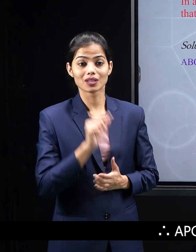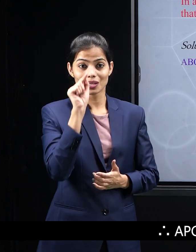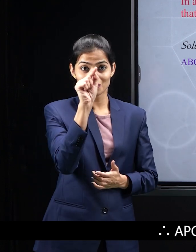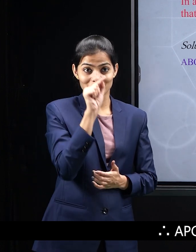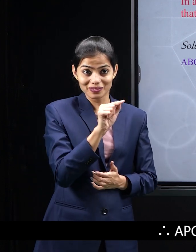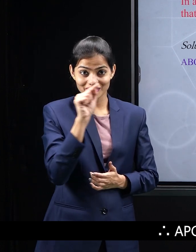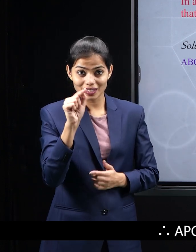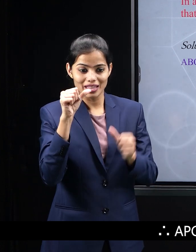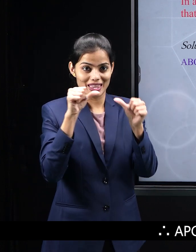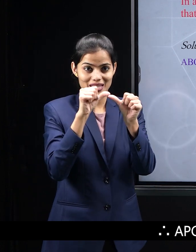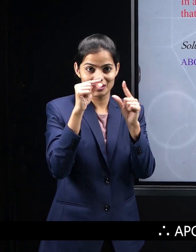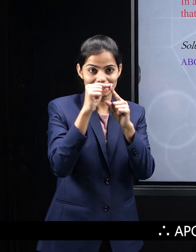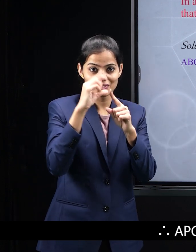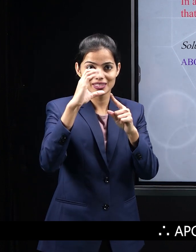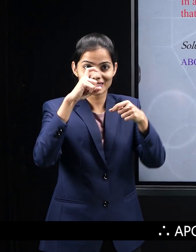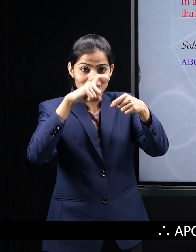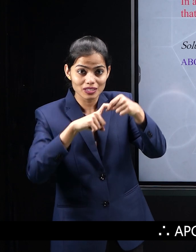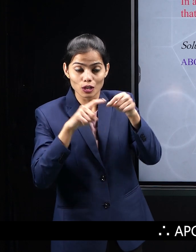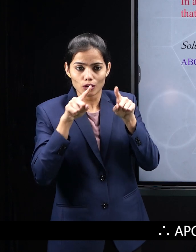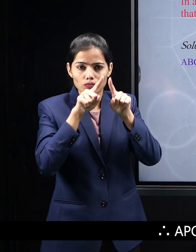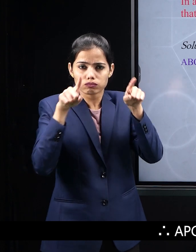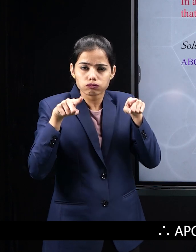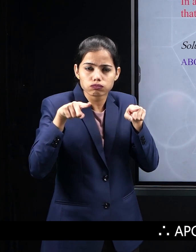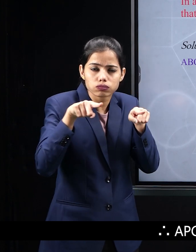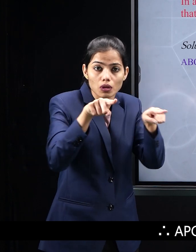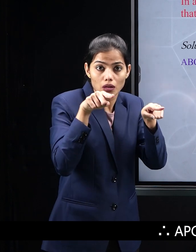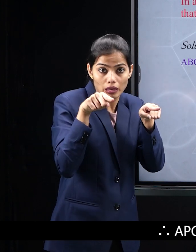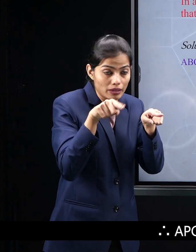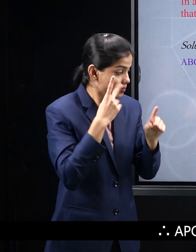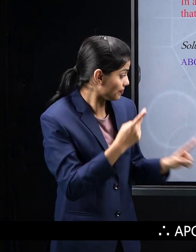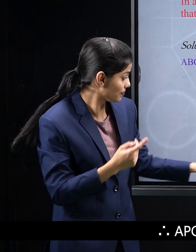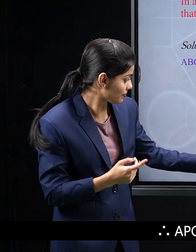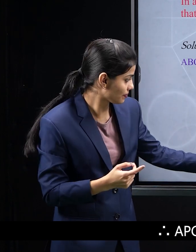దేర్ఫోర్ ఏపీసీక్యూ ఒక సమాంతర చతుర్భుజం.